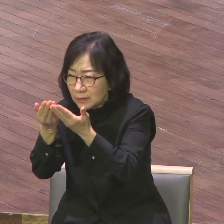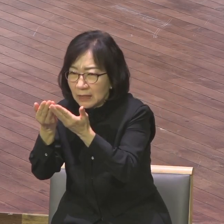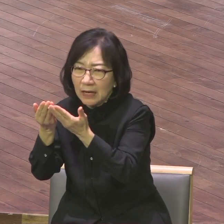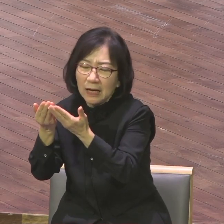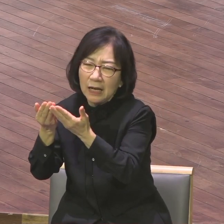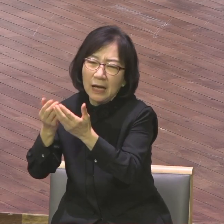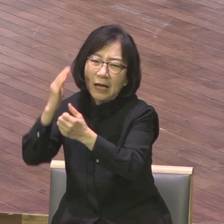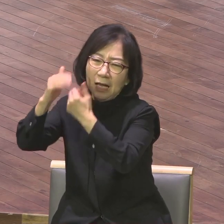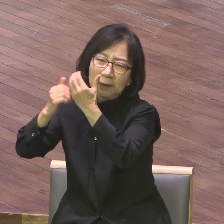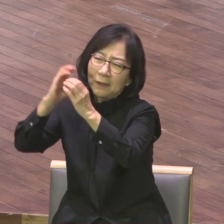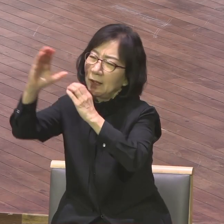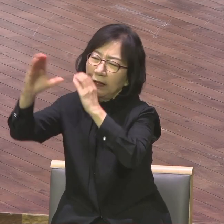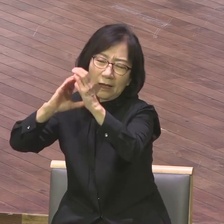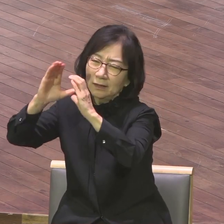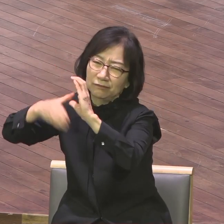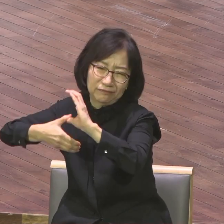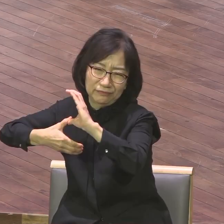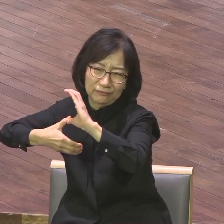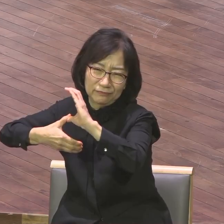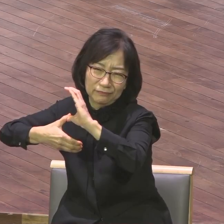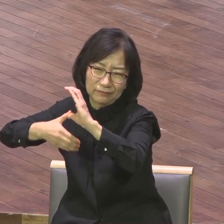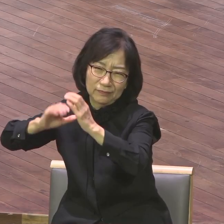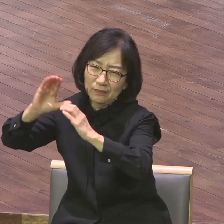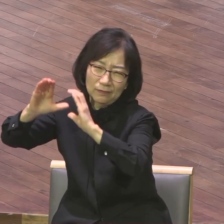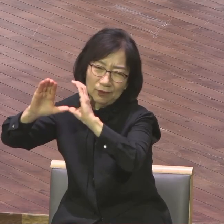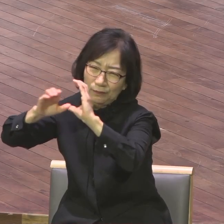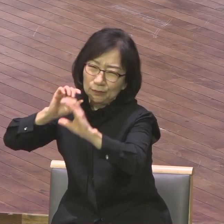영적인 음성을 들을 수가 없어요.